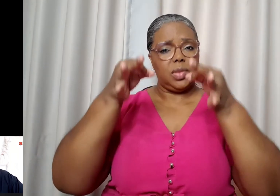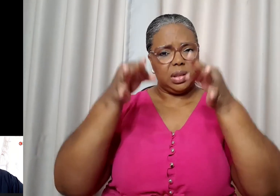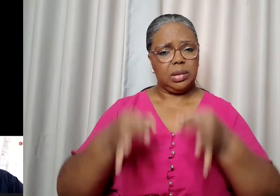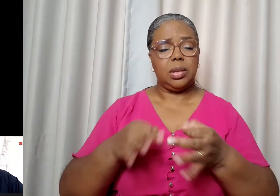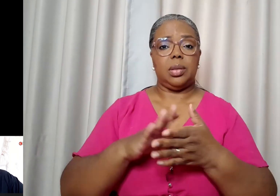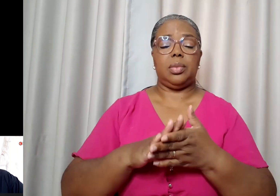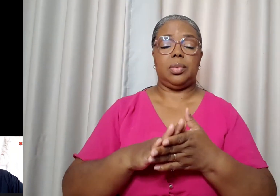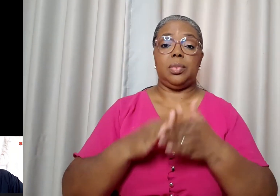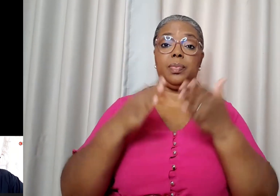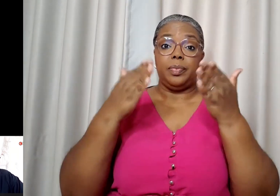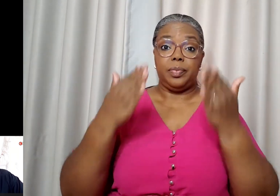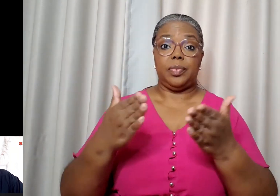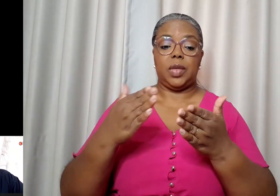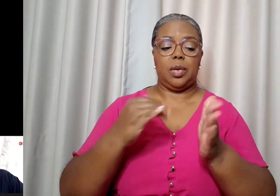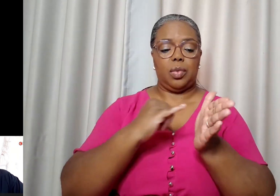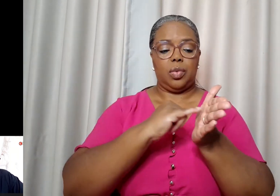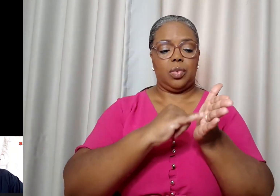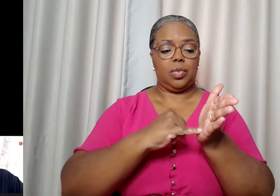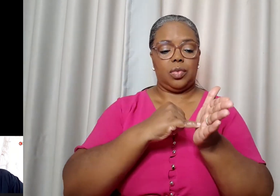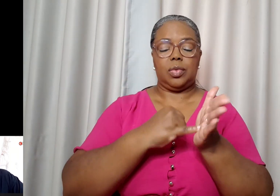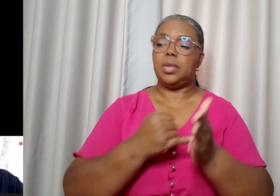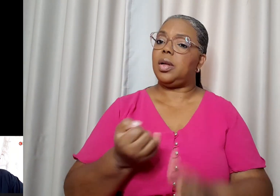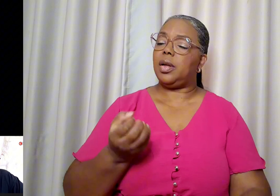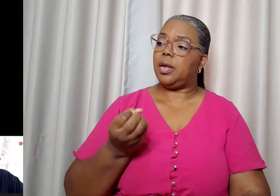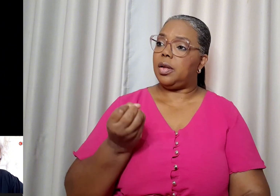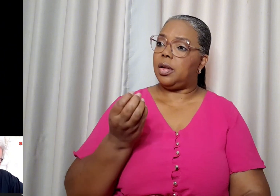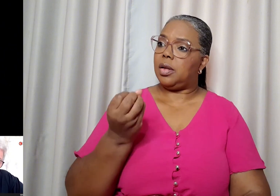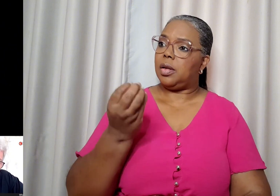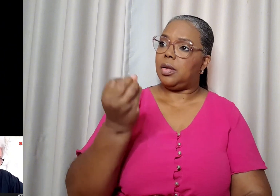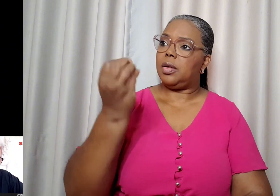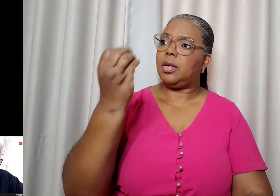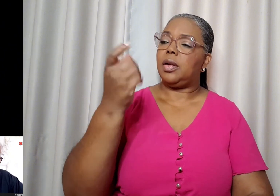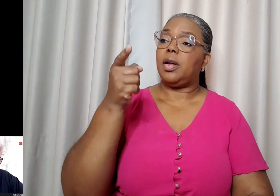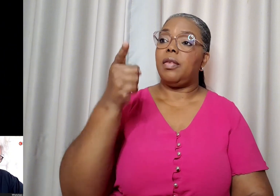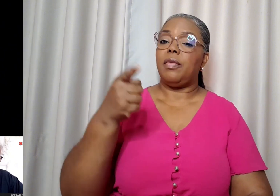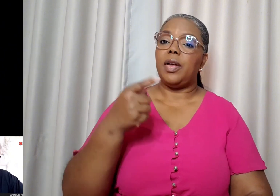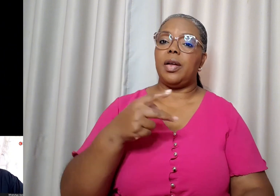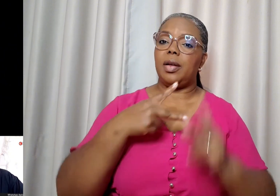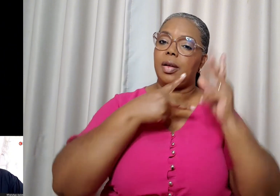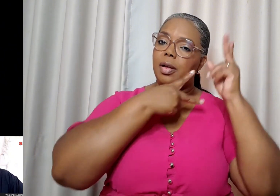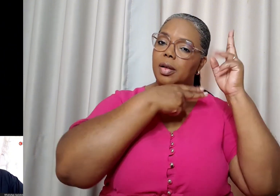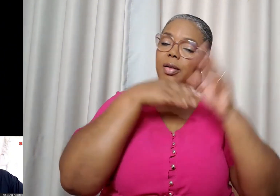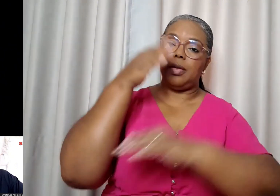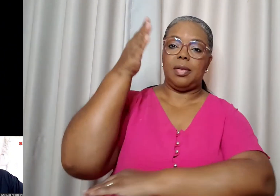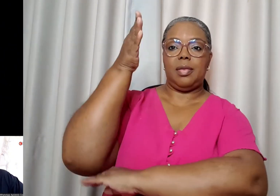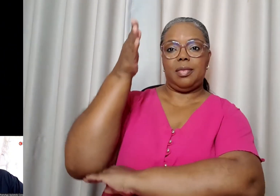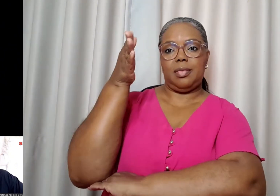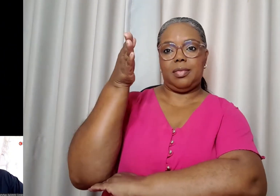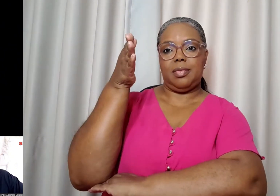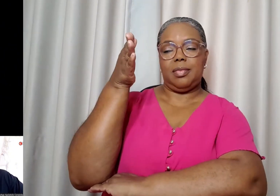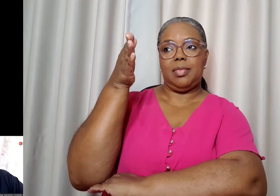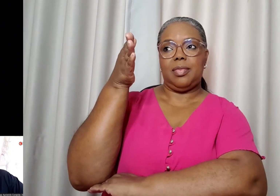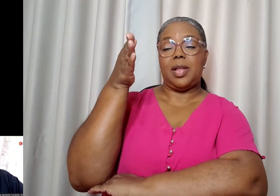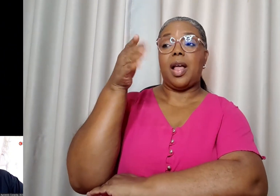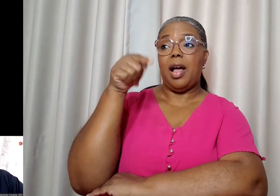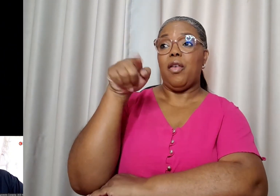vai se hospedar em um hotel. Quem se hospeda em hotel é porque tem dinheiro, gente.